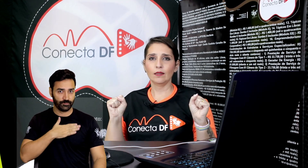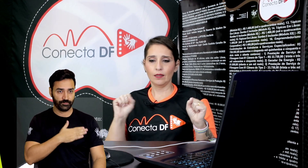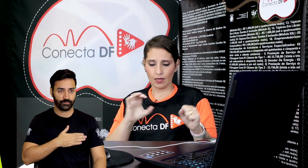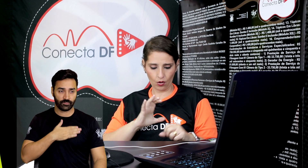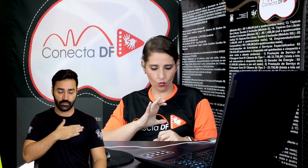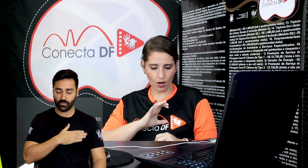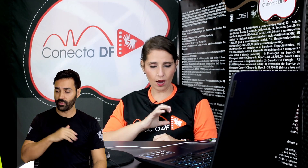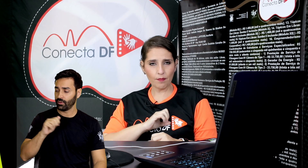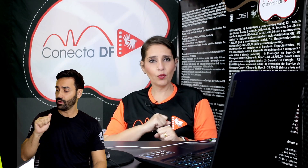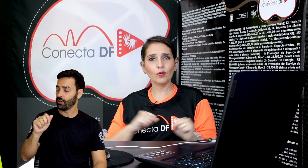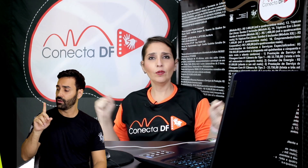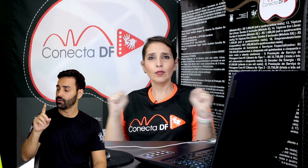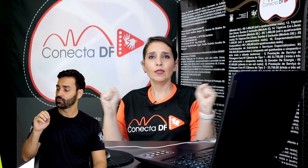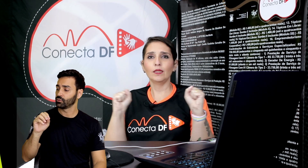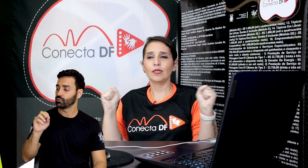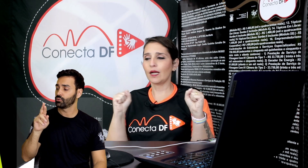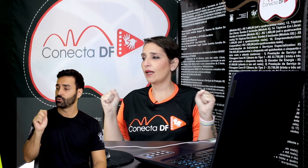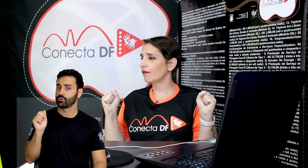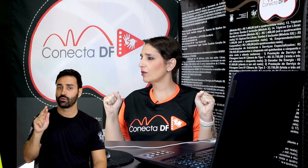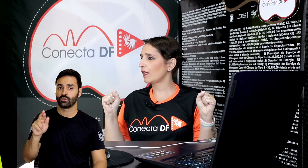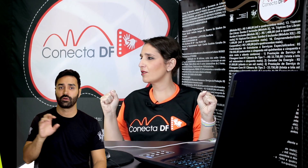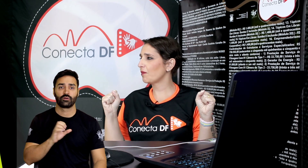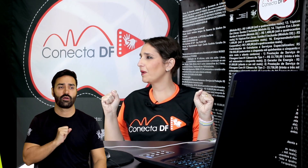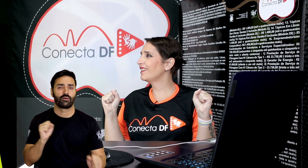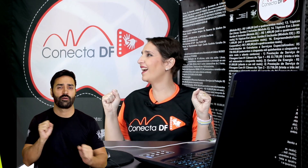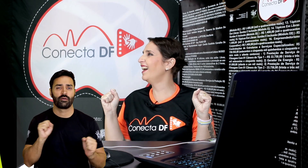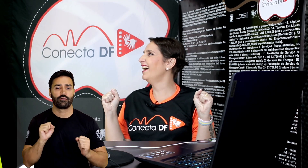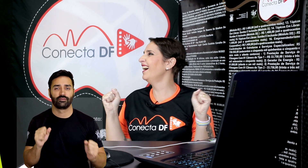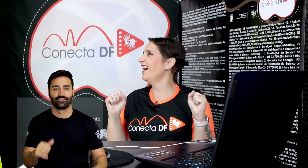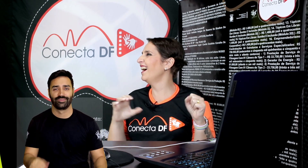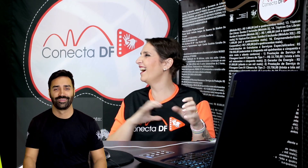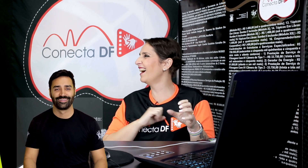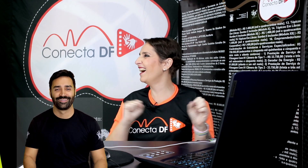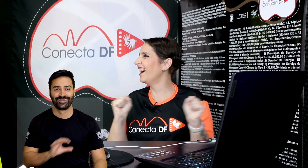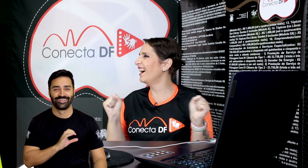Adorar. É o amo e aquela vontade de apertar.